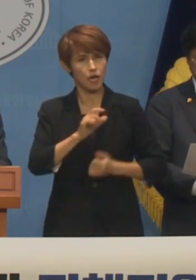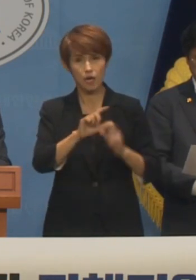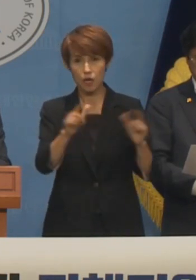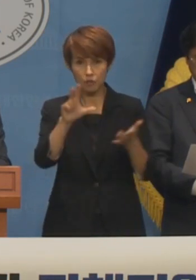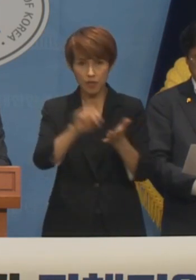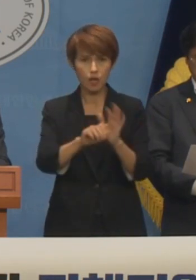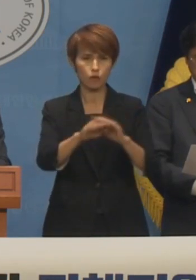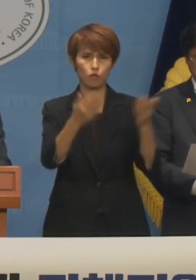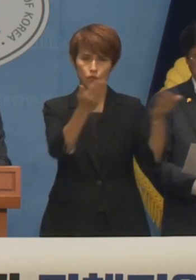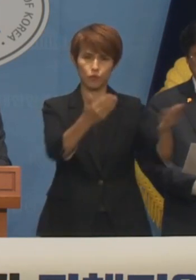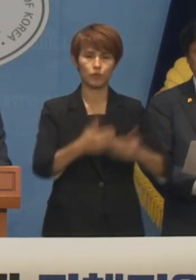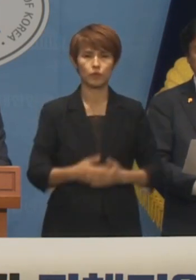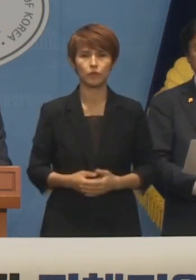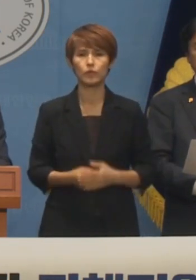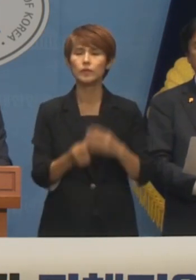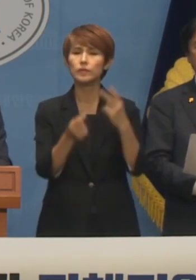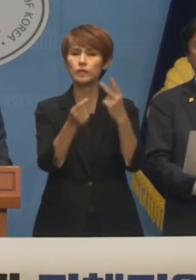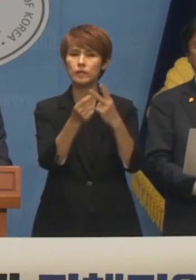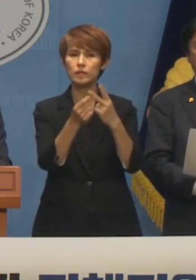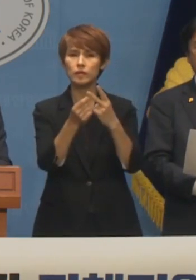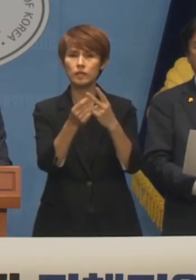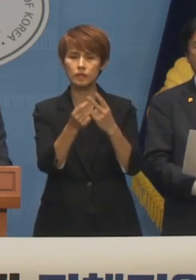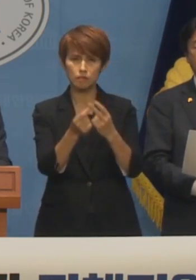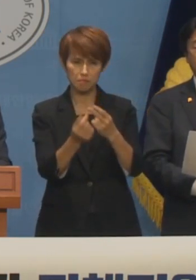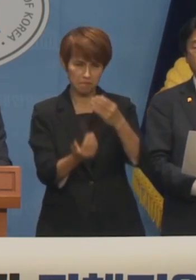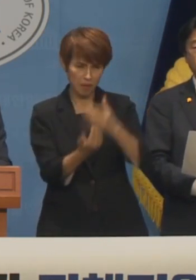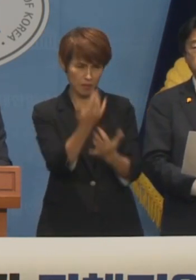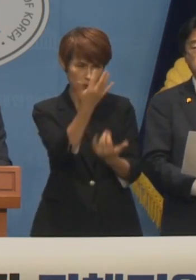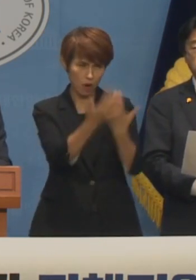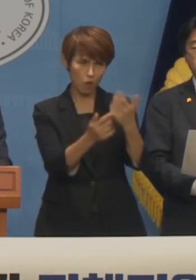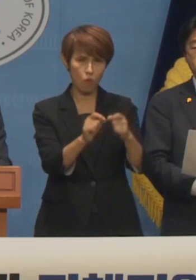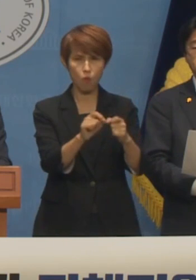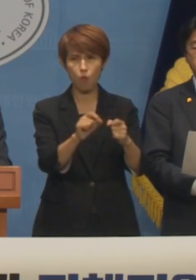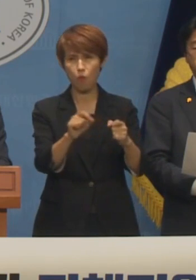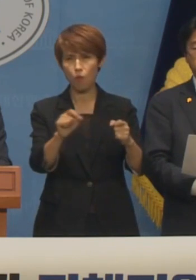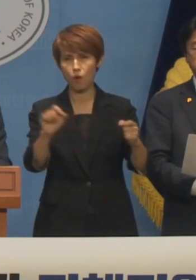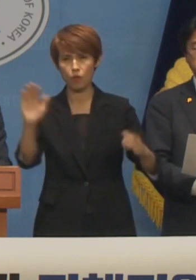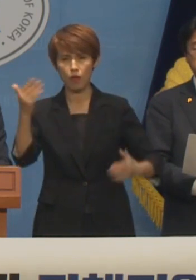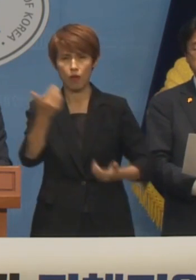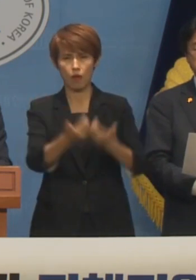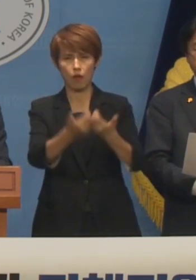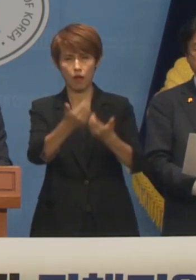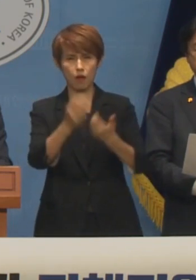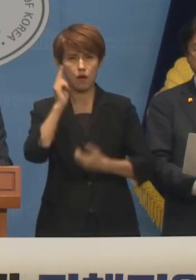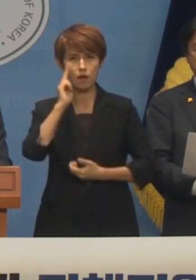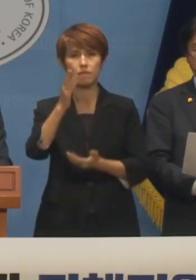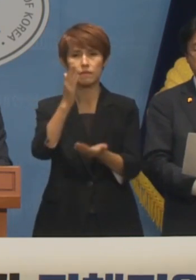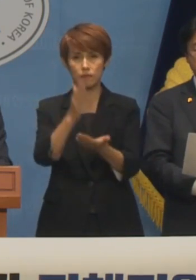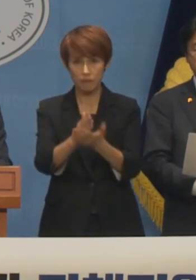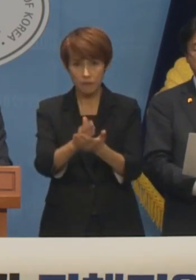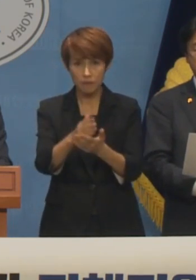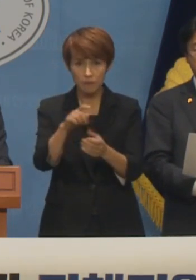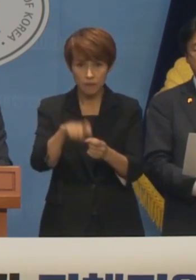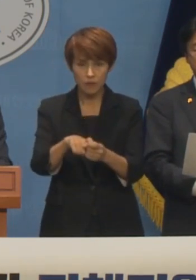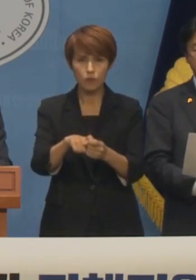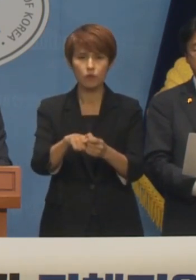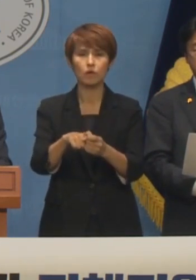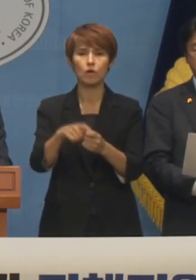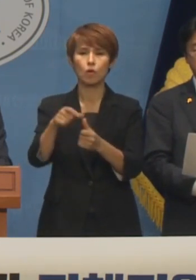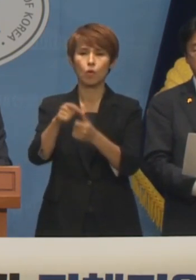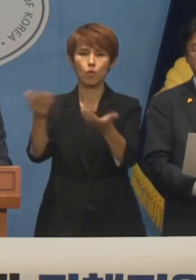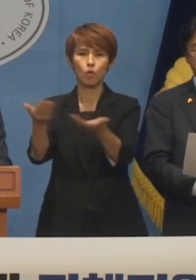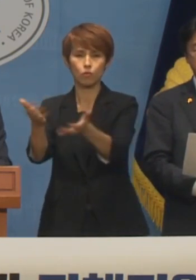한다. 둘째, 사태가 장기화되고 갈등이 지속되지 않도록 고용노동부와